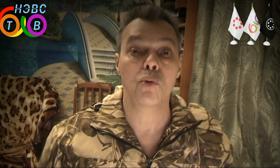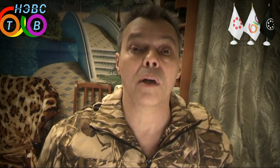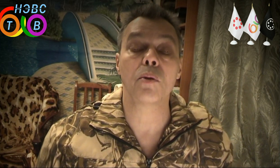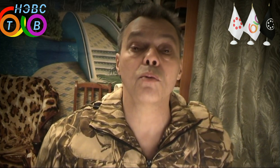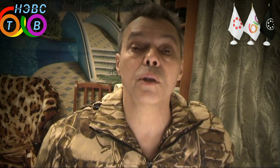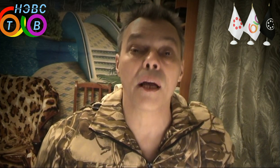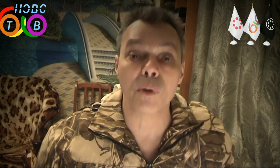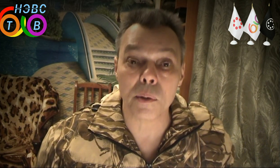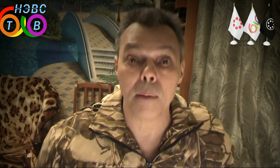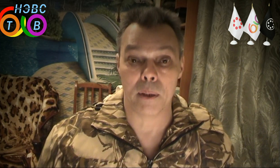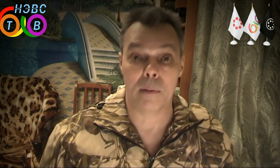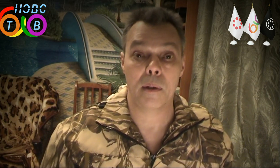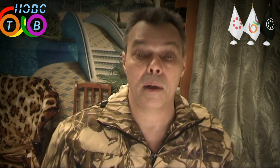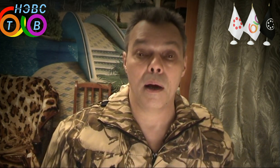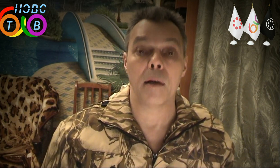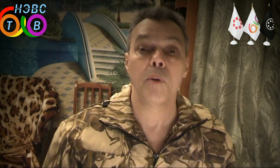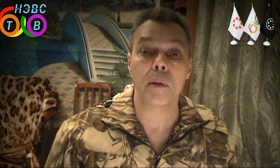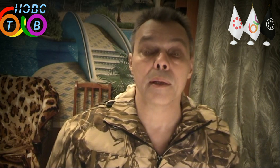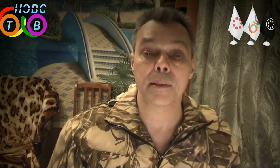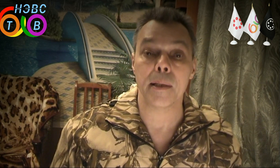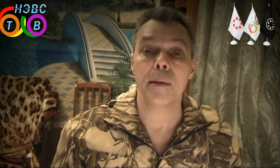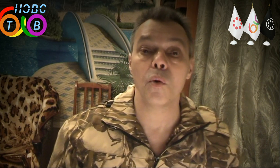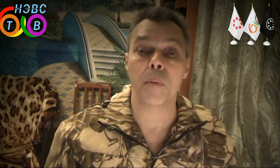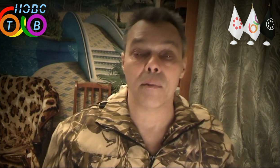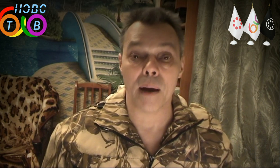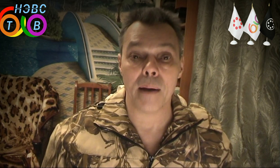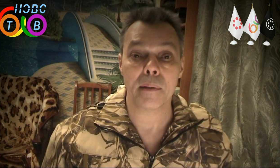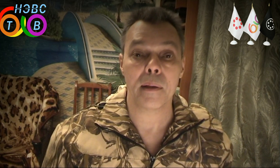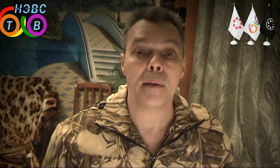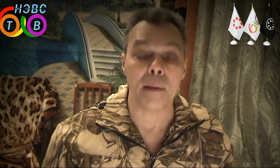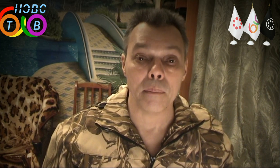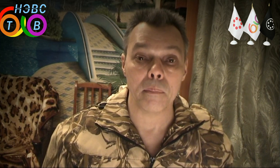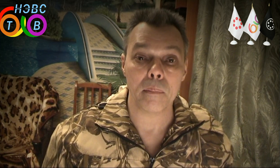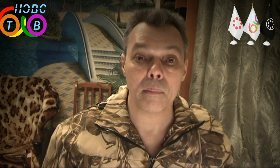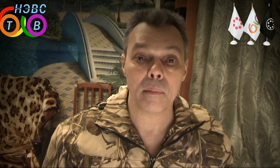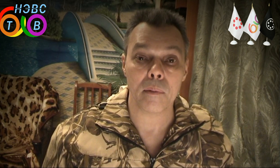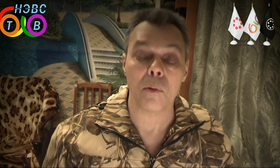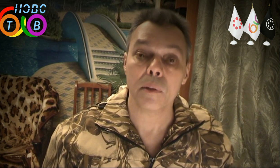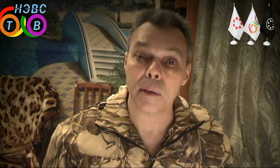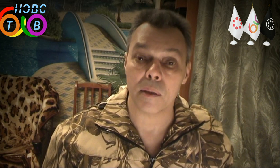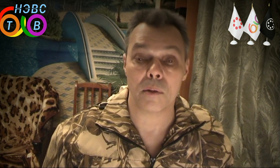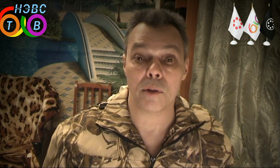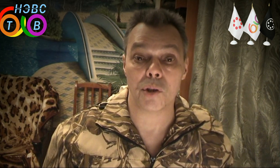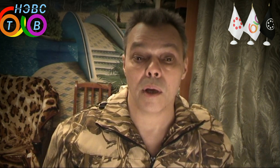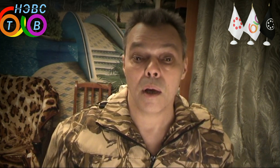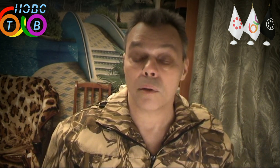девушку, о которой он уже давно забыл. А ребенок на расстоянии управляет им. Вот такие вот вещи. Так